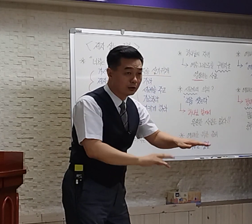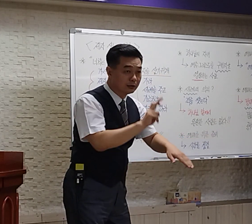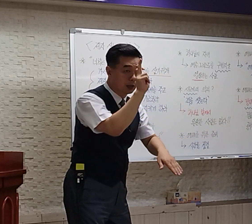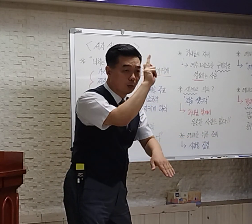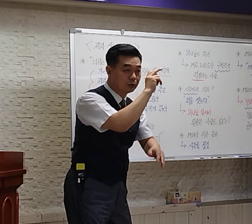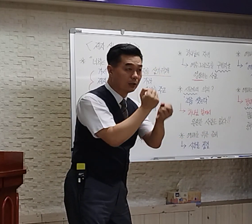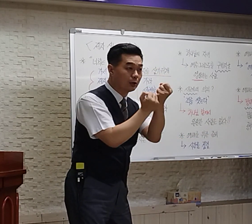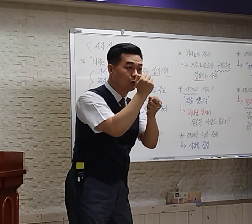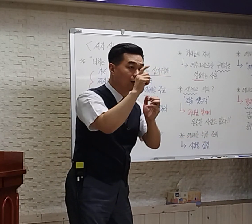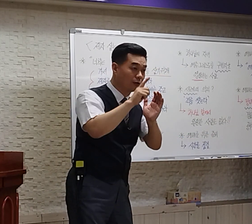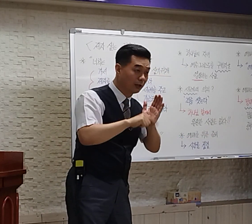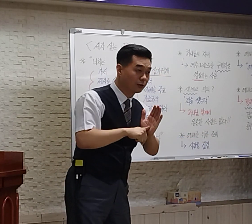제가 오전에 설교할 때 얘기했죠.